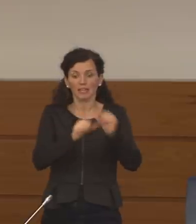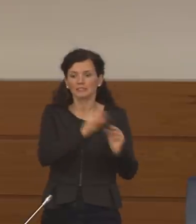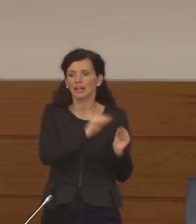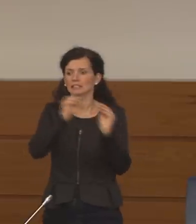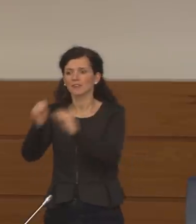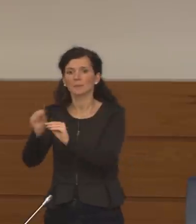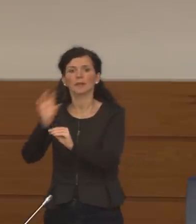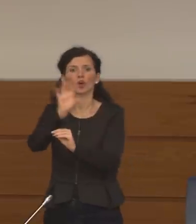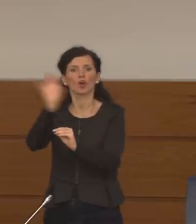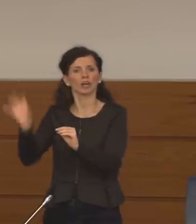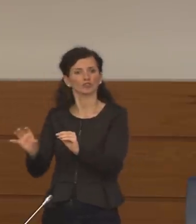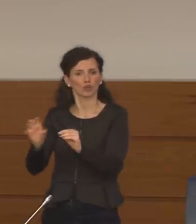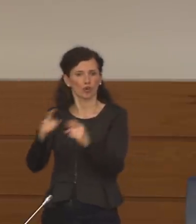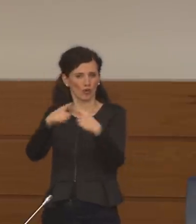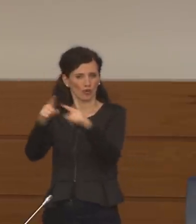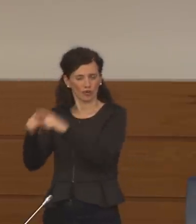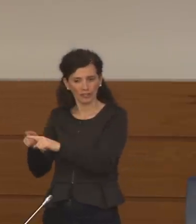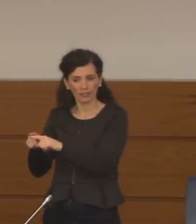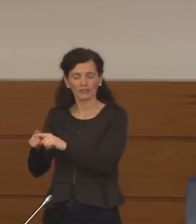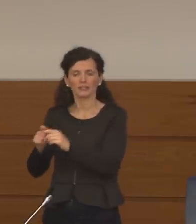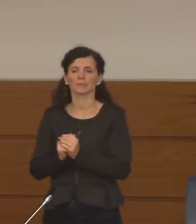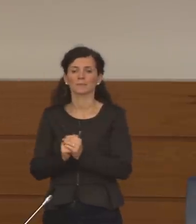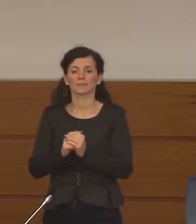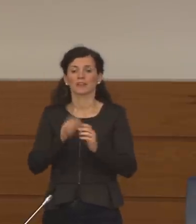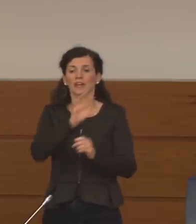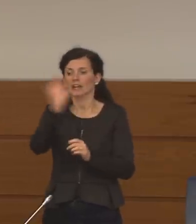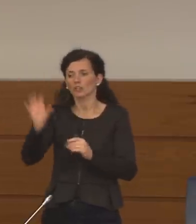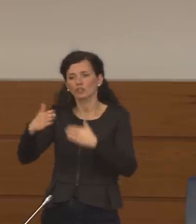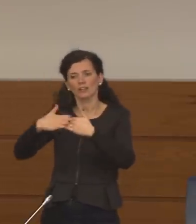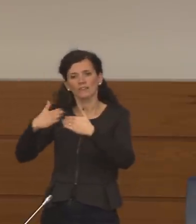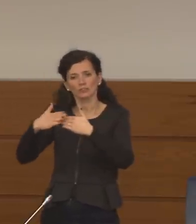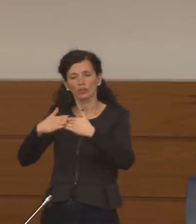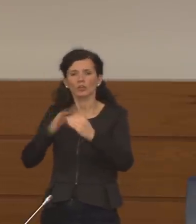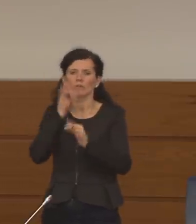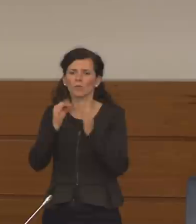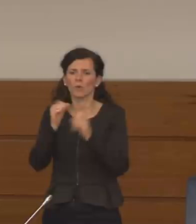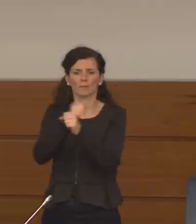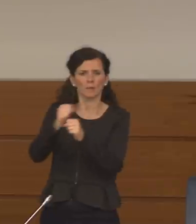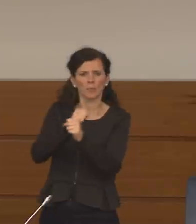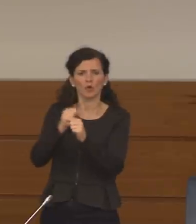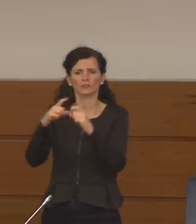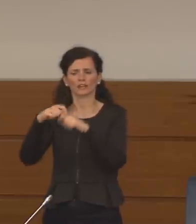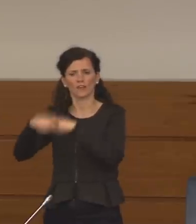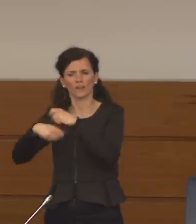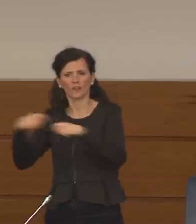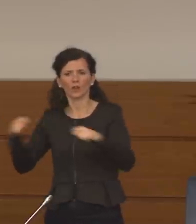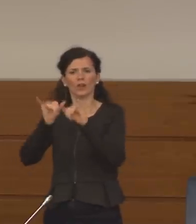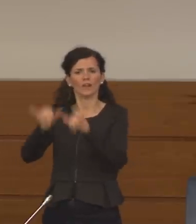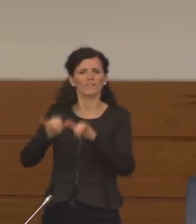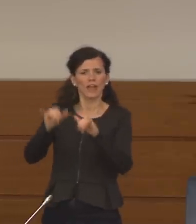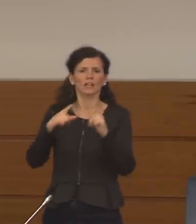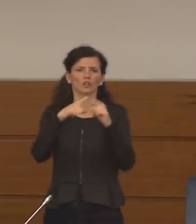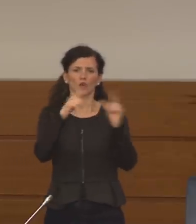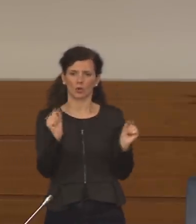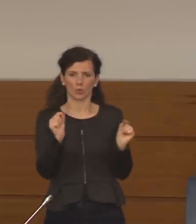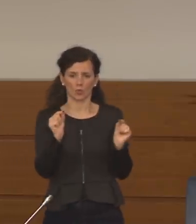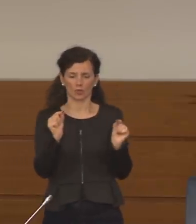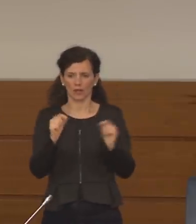regioni le regioni limitrofe piemonte friuli venezia giulia veneto e liguria